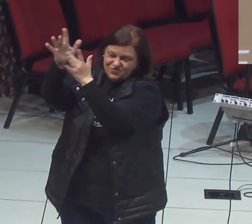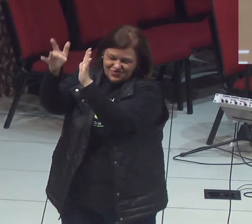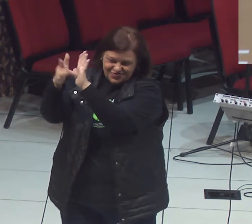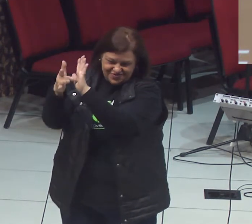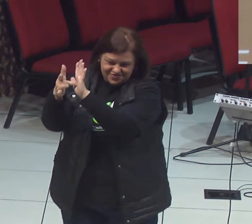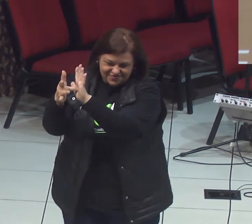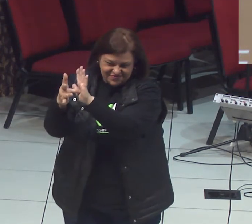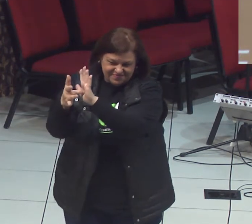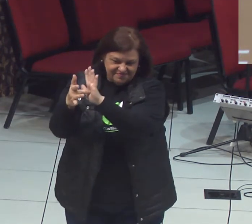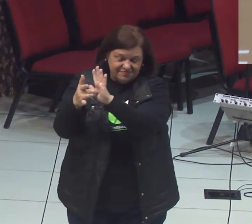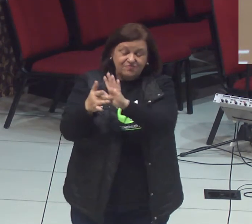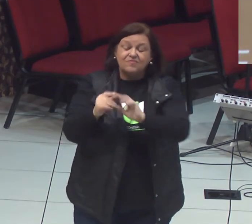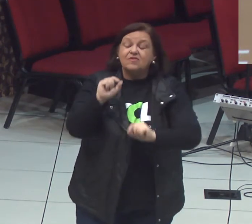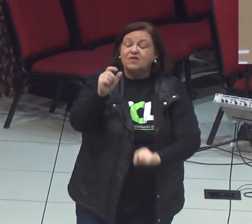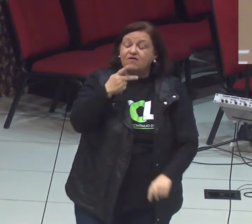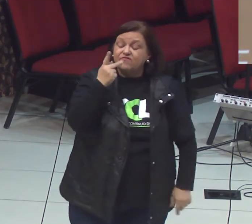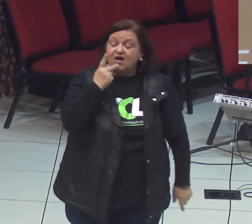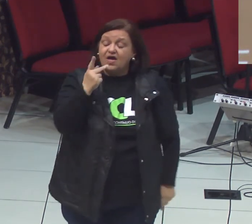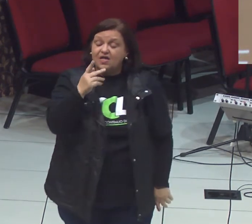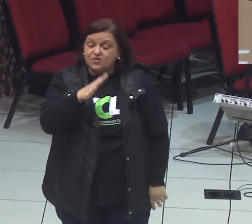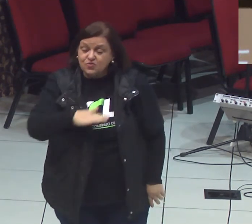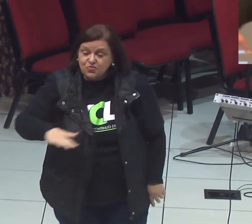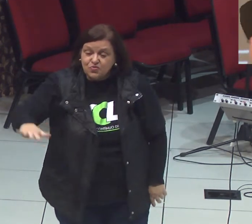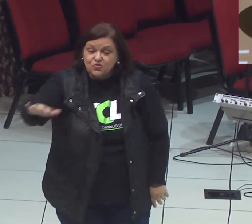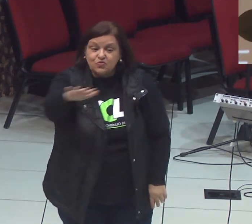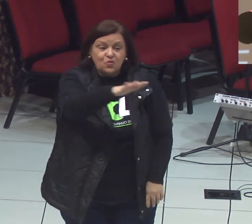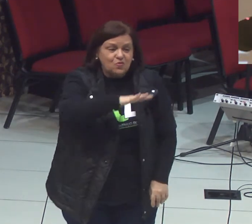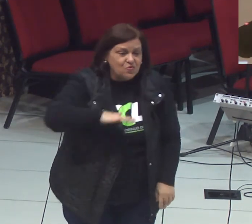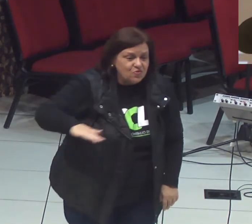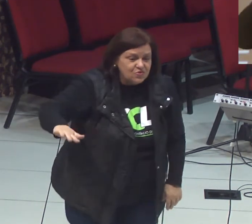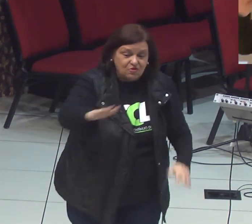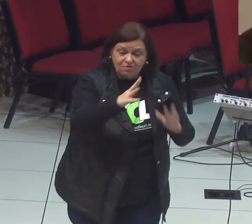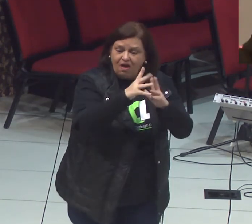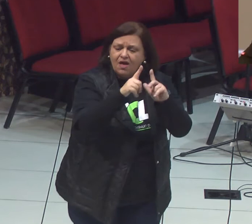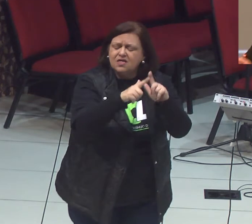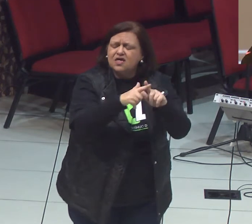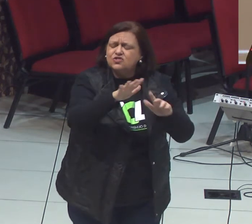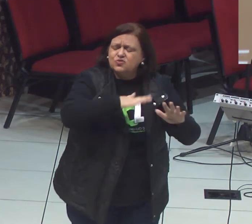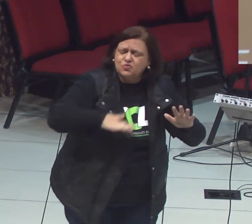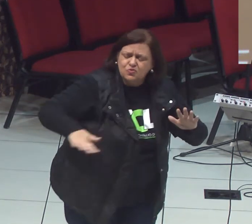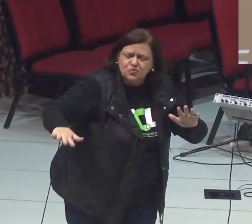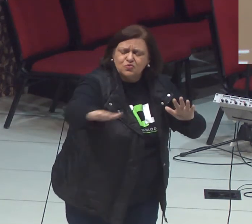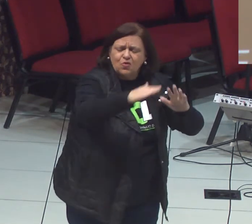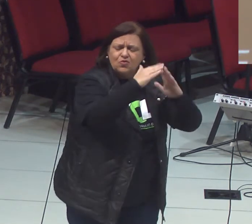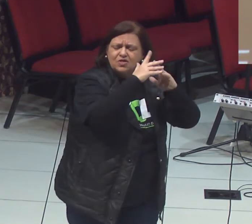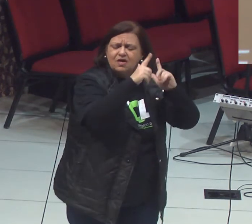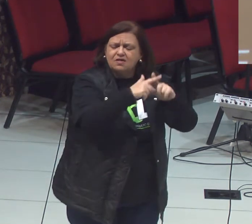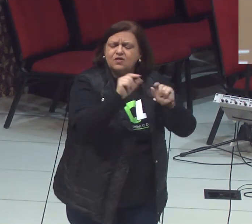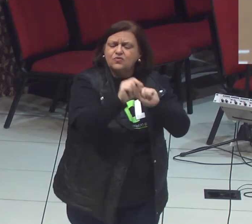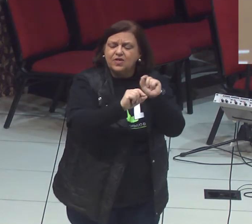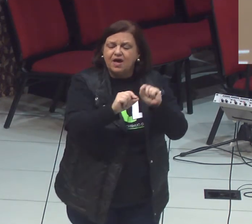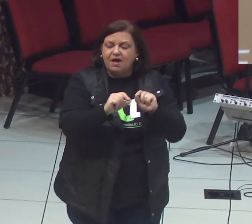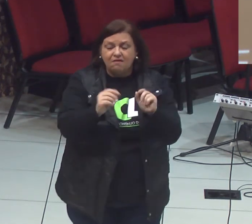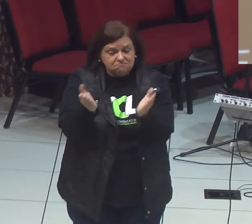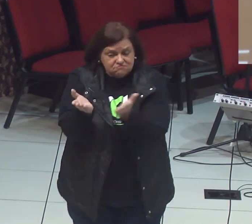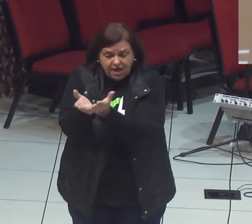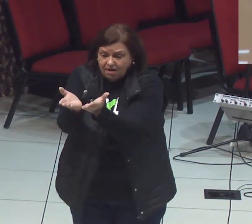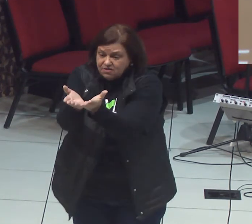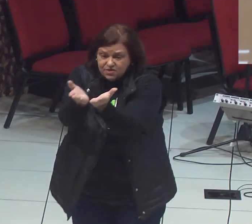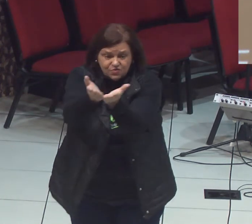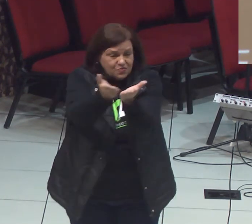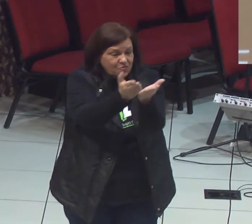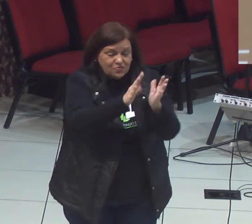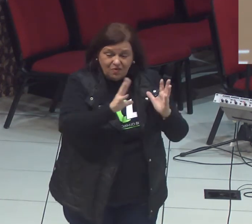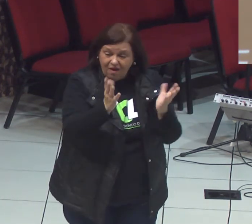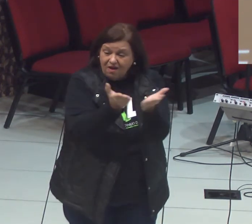pela primeira vez, em que toda a igreja, todos os cristãos estão sendo reunidos diante do